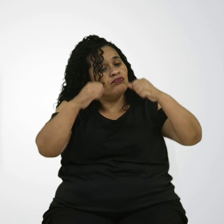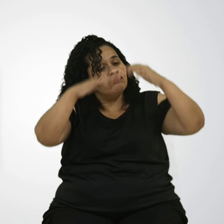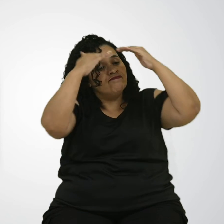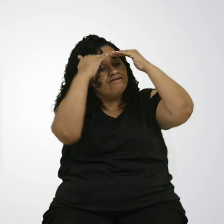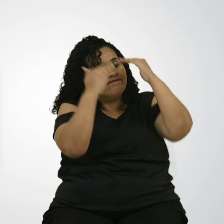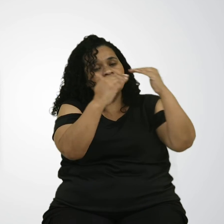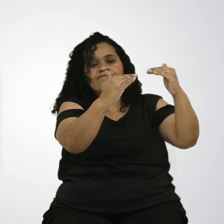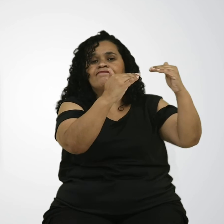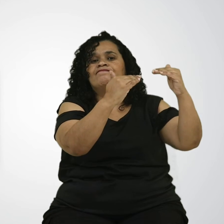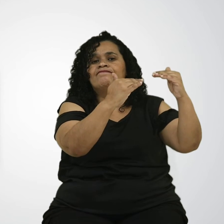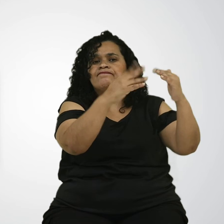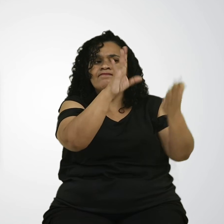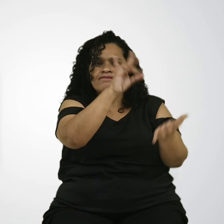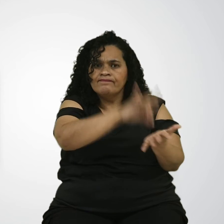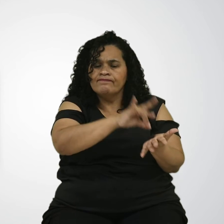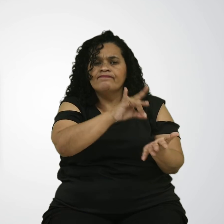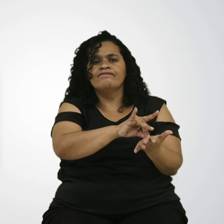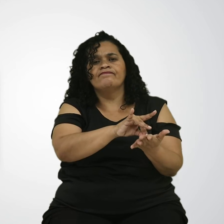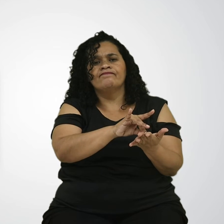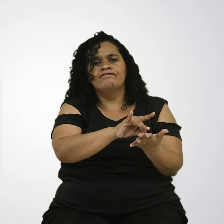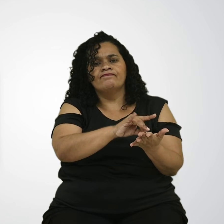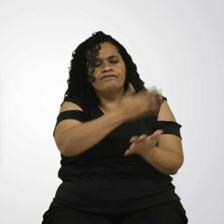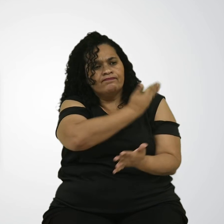aprenderão a honrar as autoridades civis.